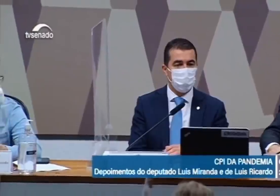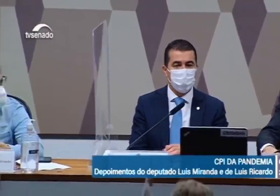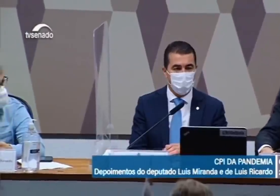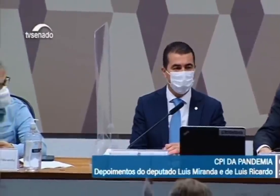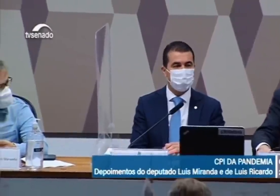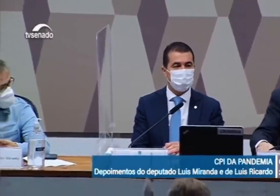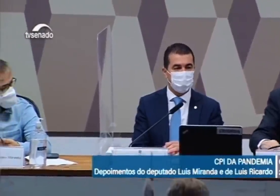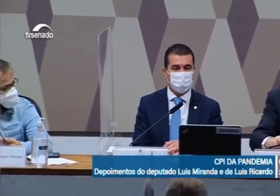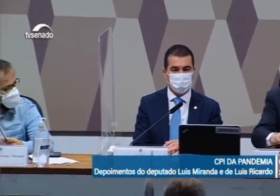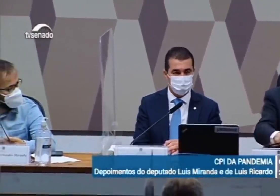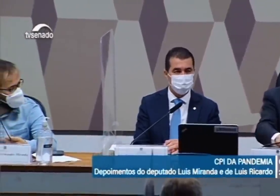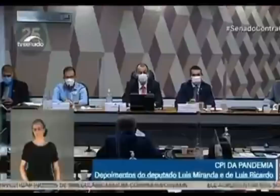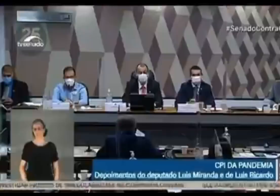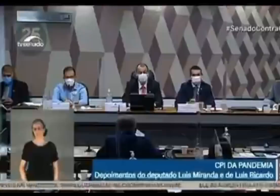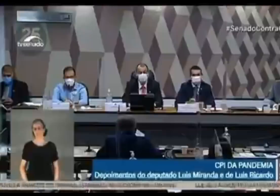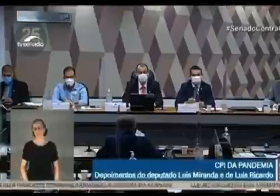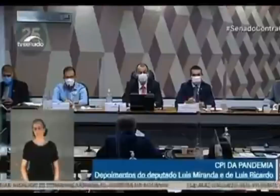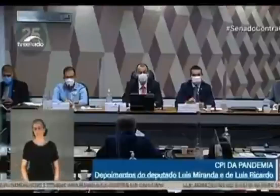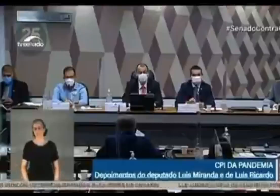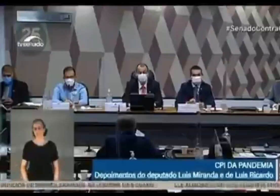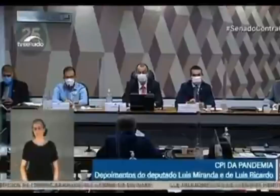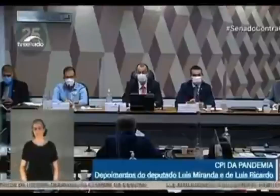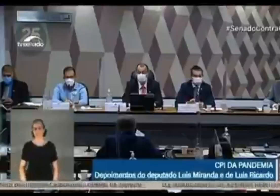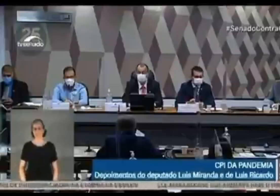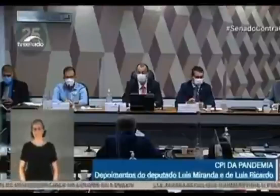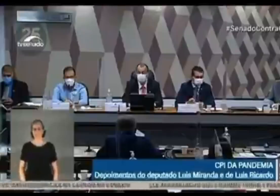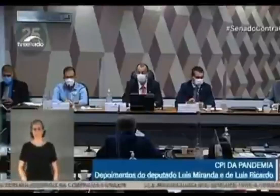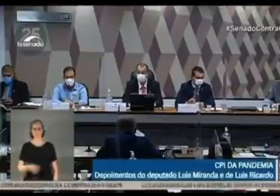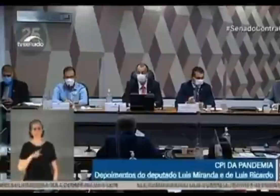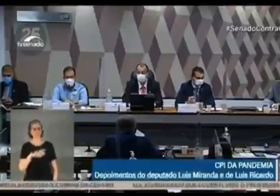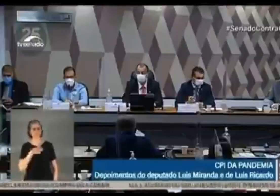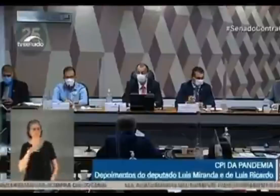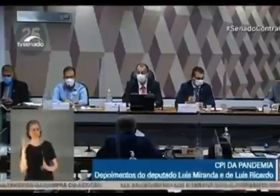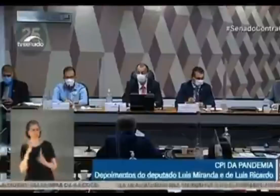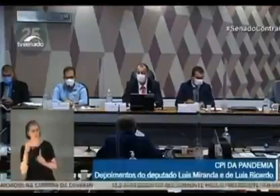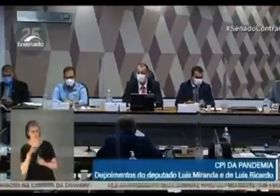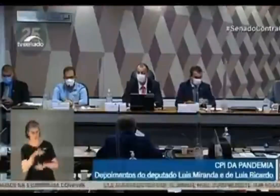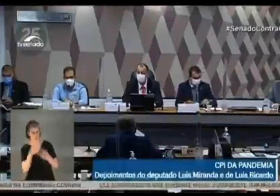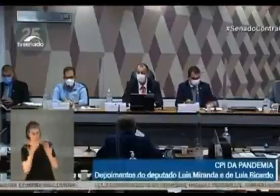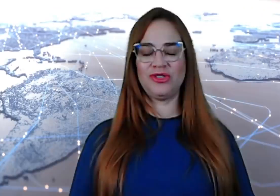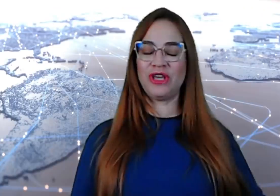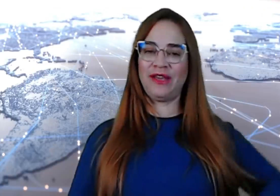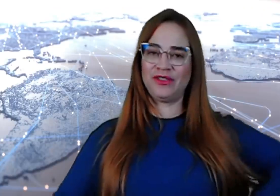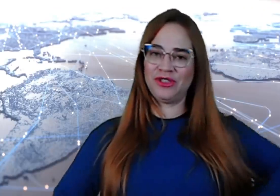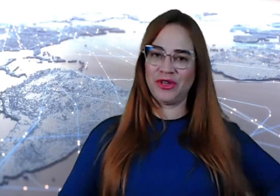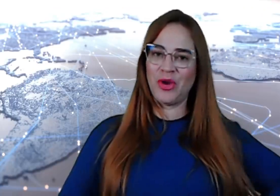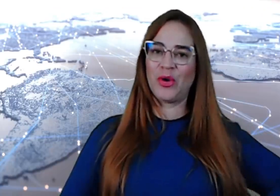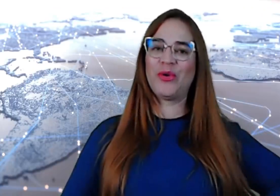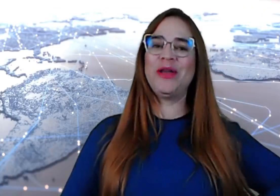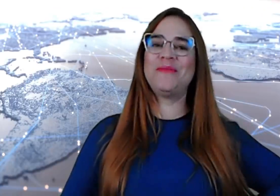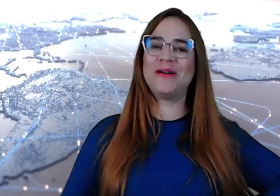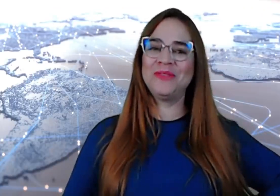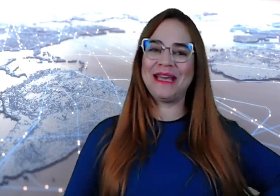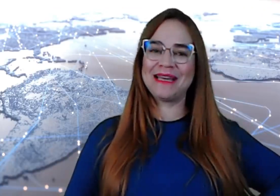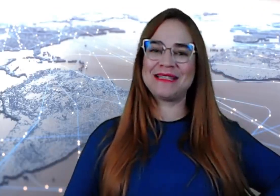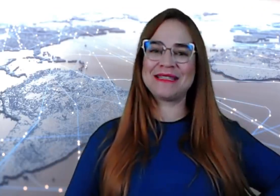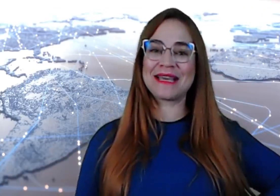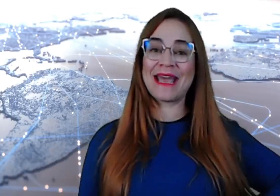irmão estava levando. Vossa senhoria foi pressionada a aceitar o invoice? Não. Gente, com um irmão desses, quem é